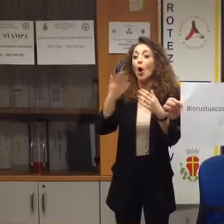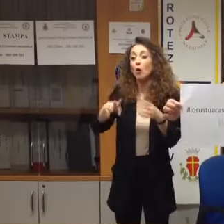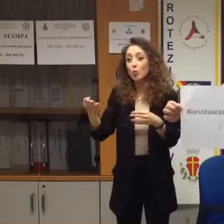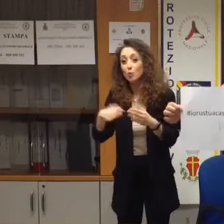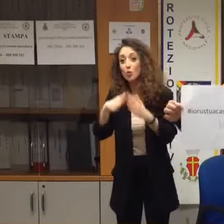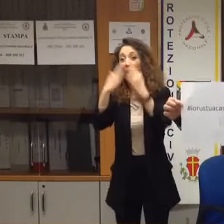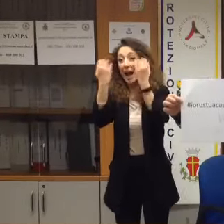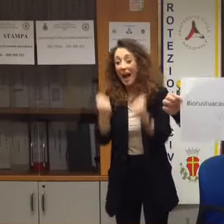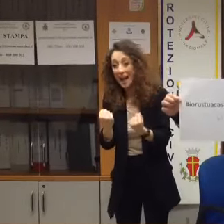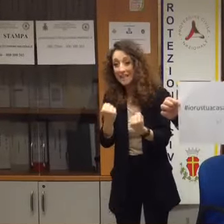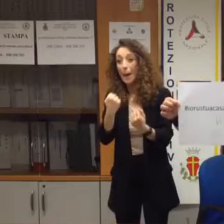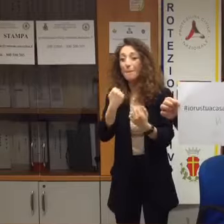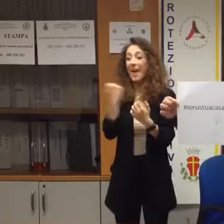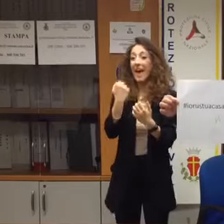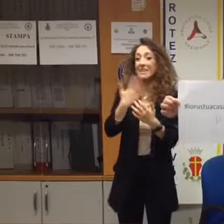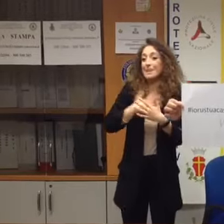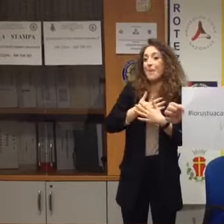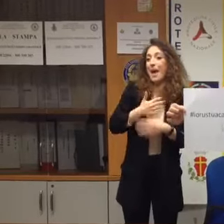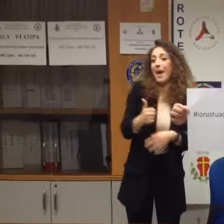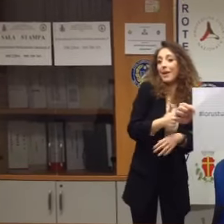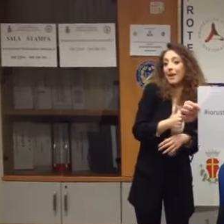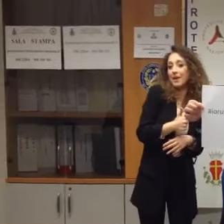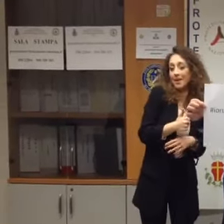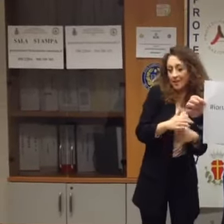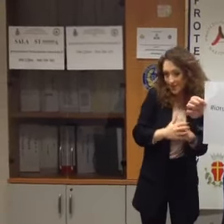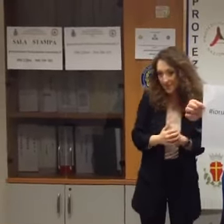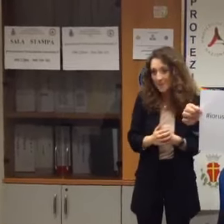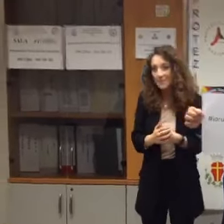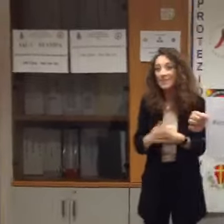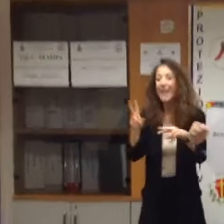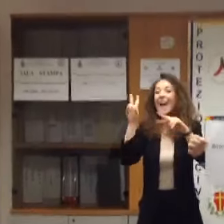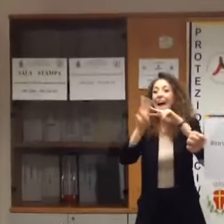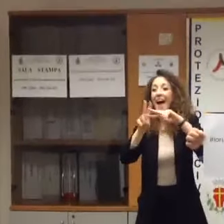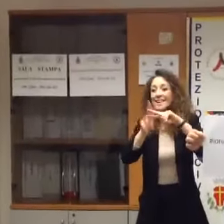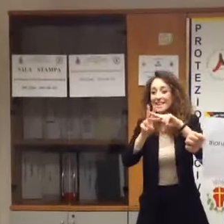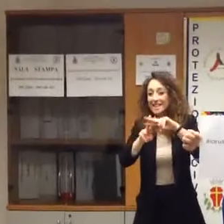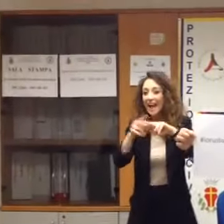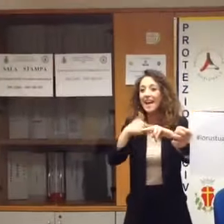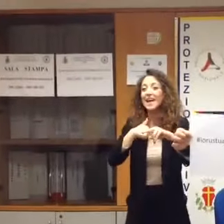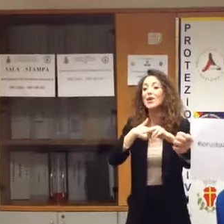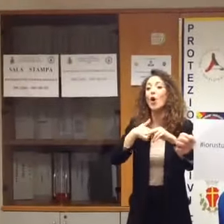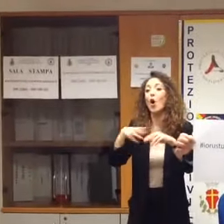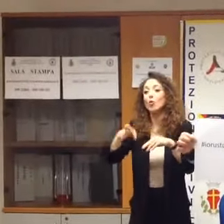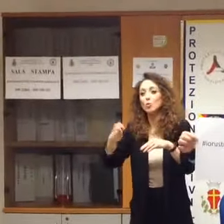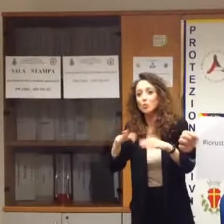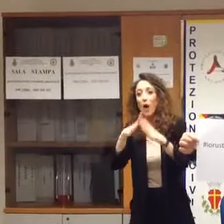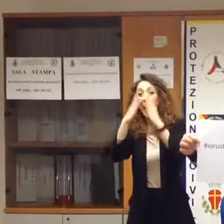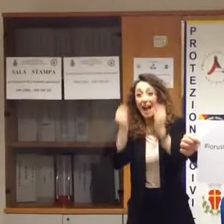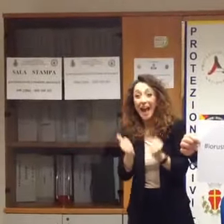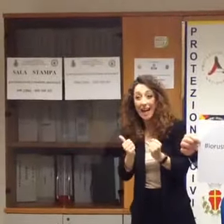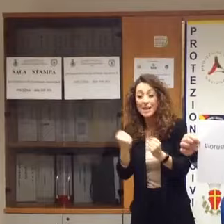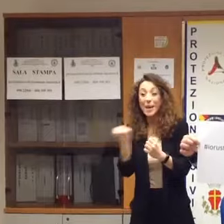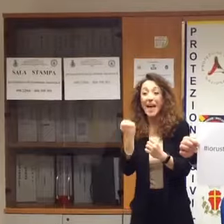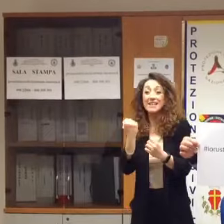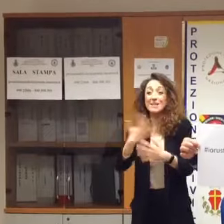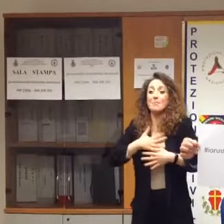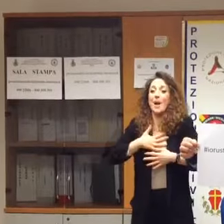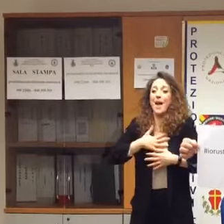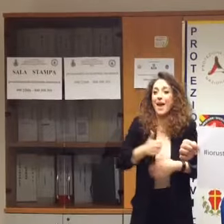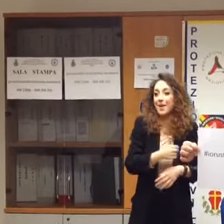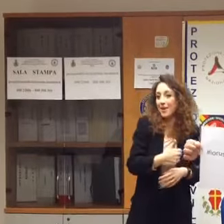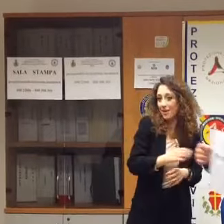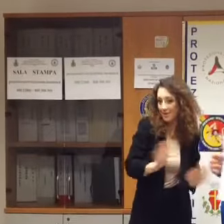a casa i cazzi mei. Hashtag, io rustu a casa i